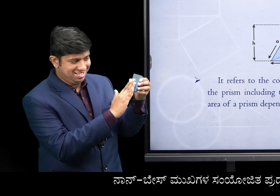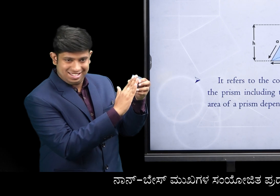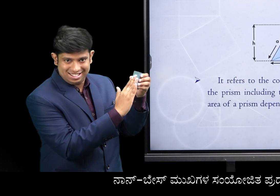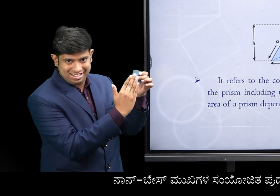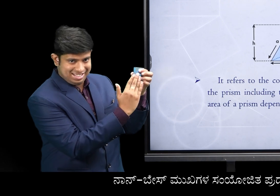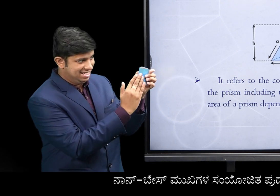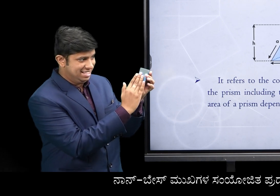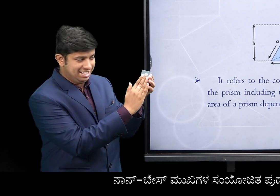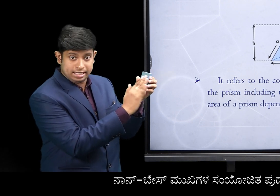ಸೂಚಿಸುತ್ತೆ.